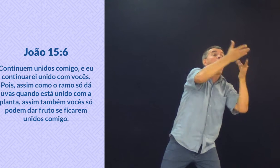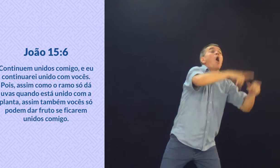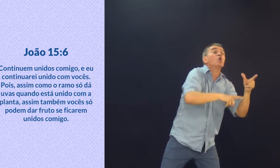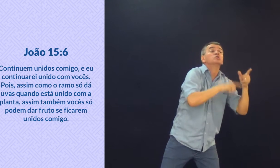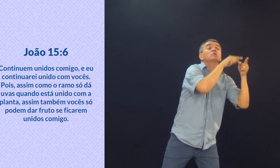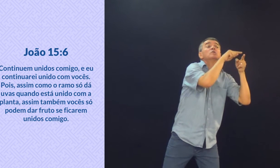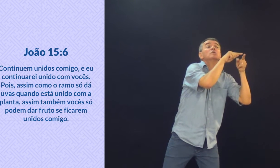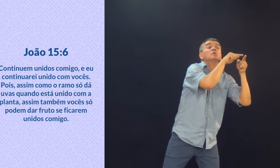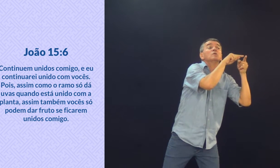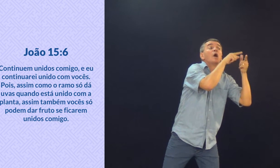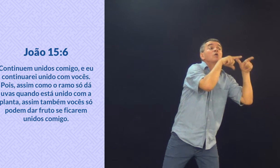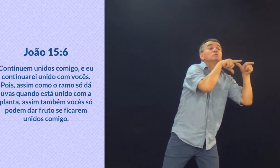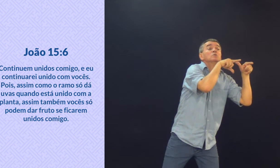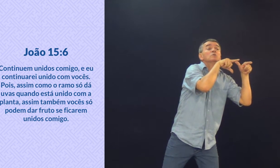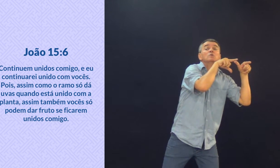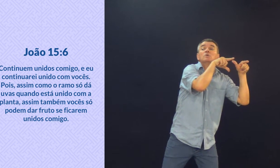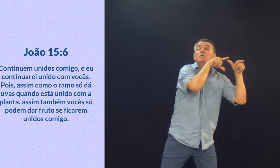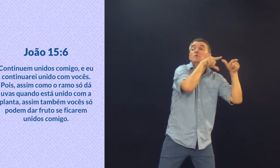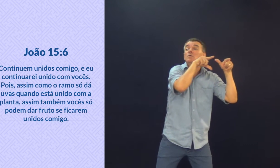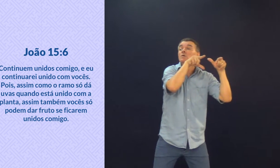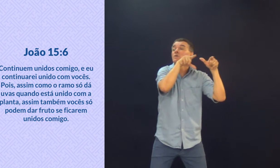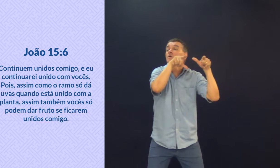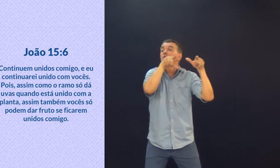né mas como que essa uva na se